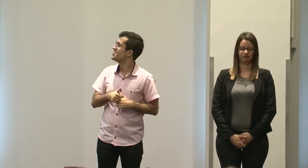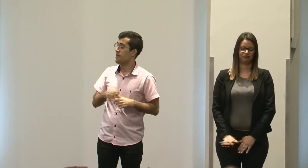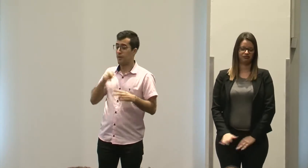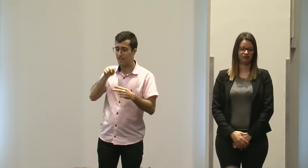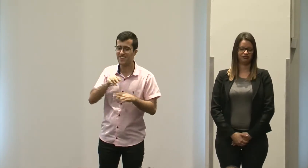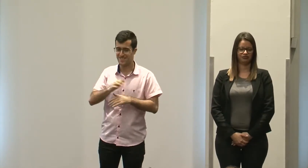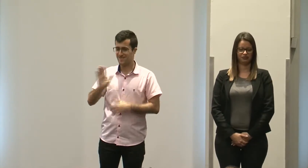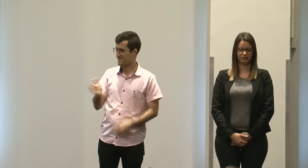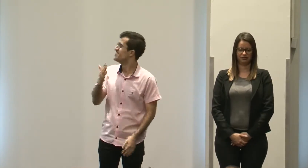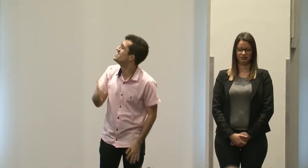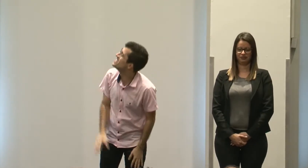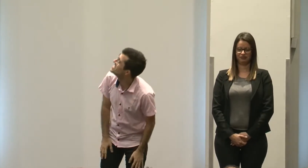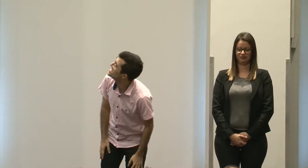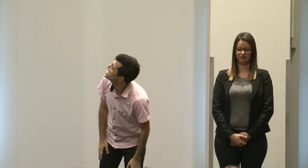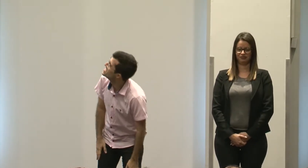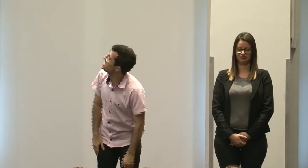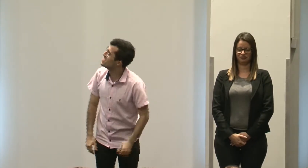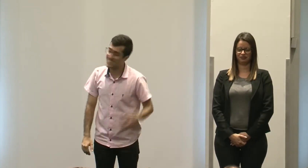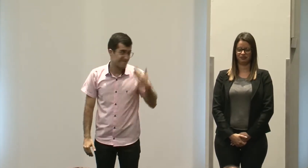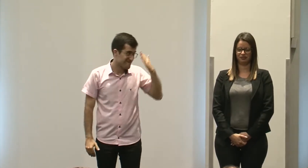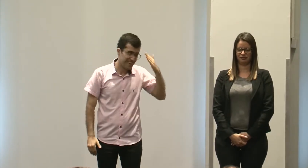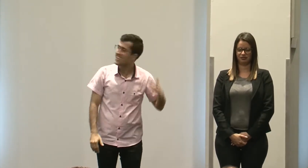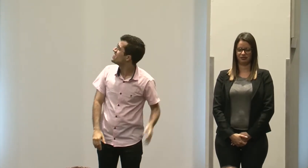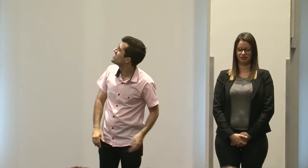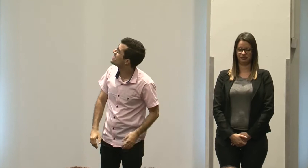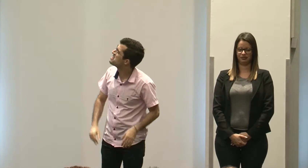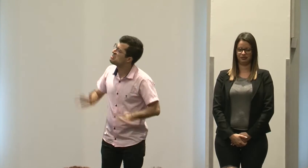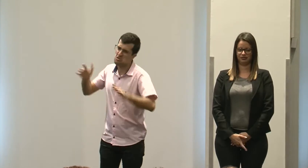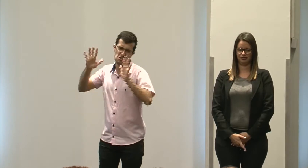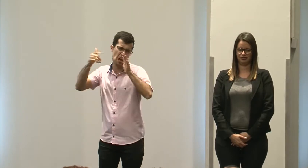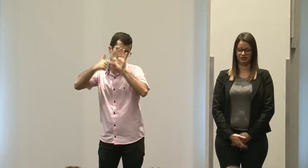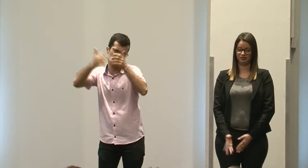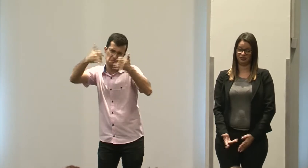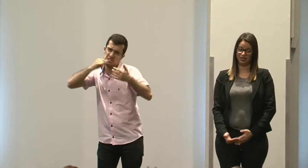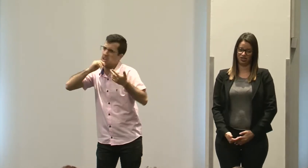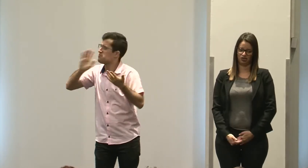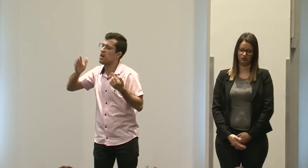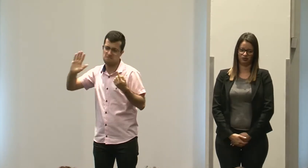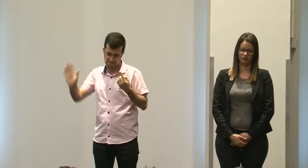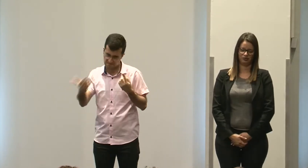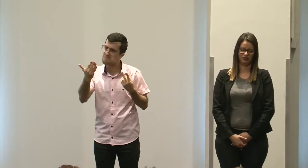10 minutos? Ok, obrigada por ter me avisado. Pode passar, por favor.